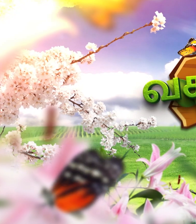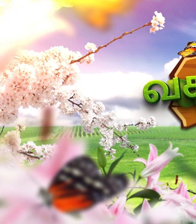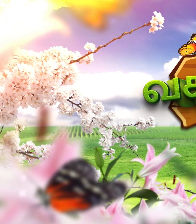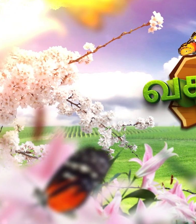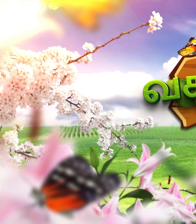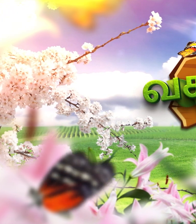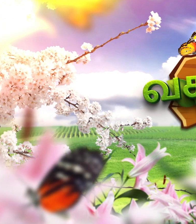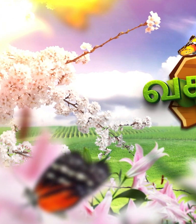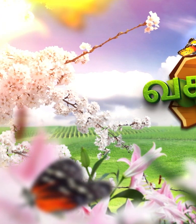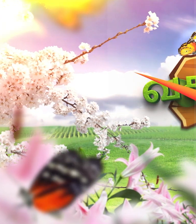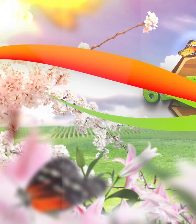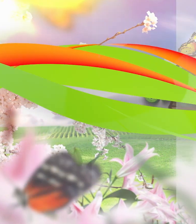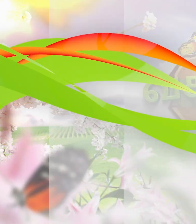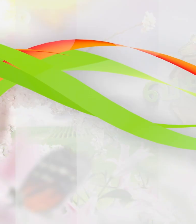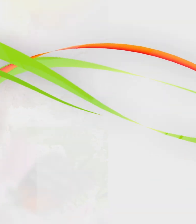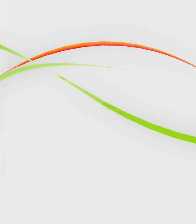வகுப்பு 4